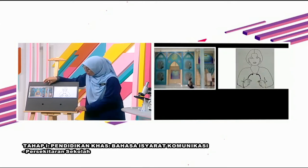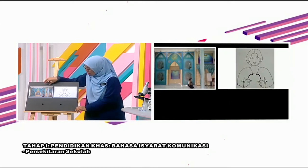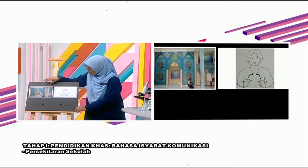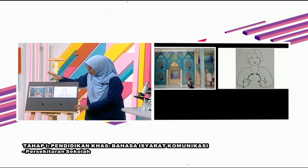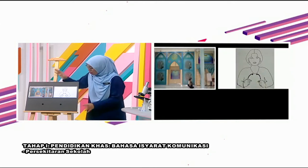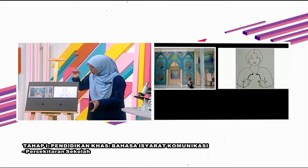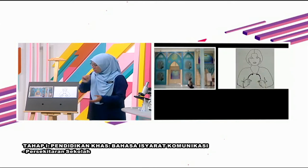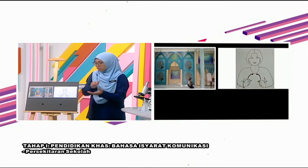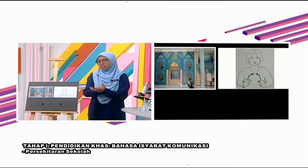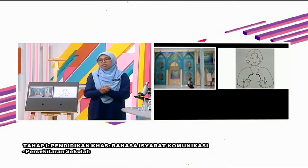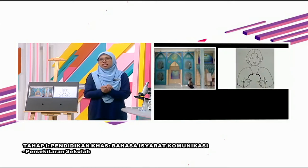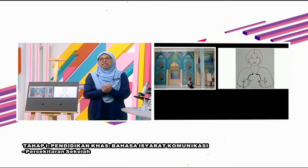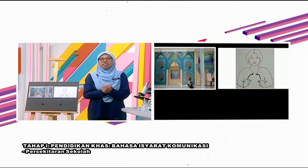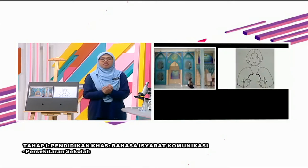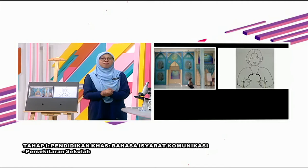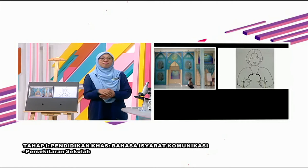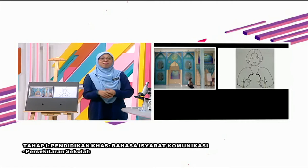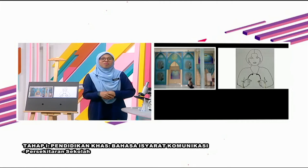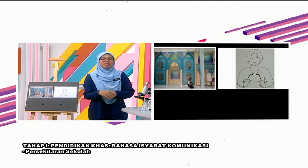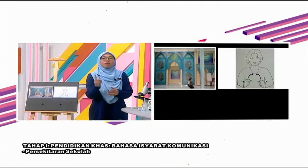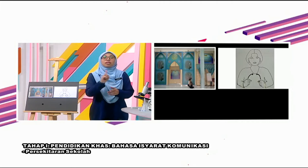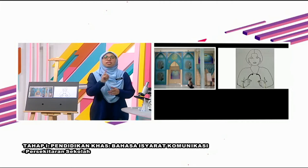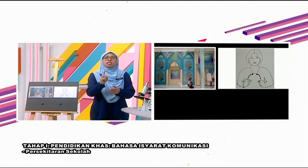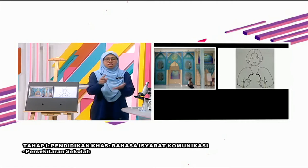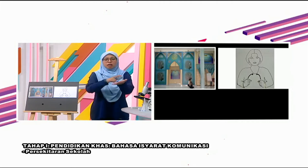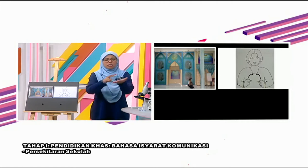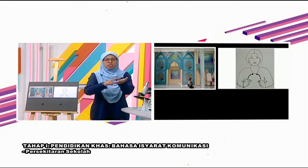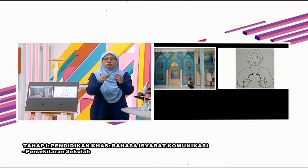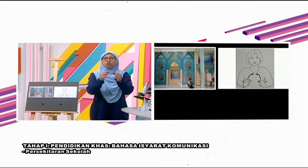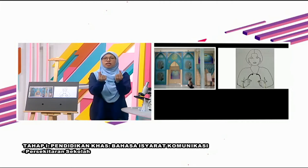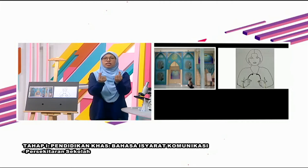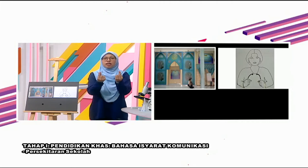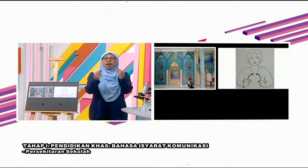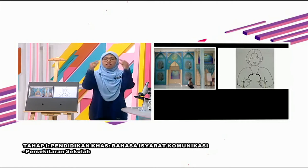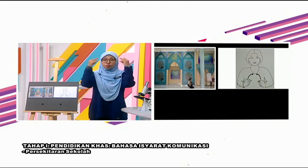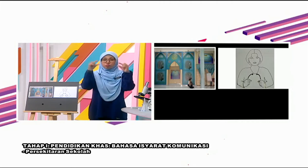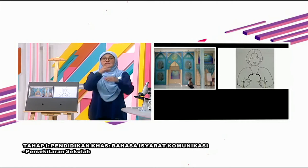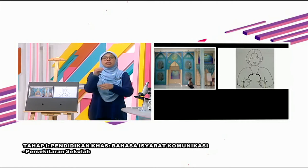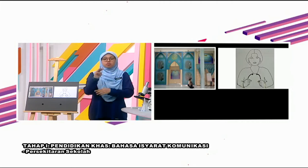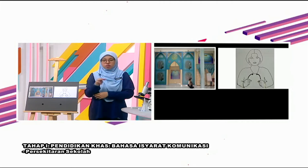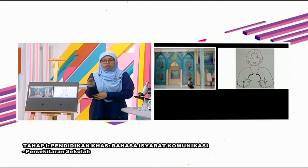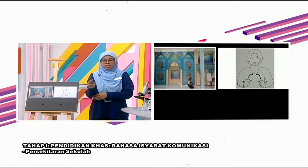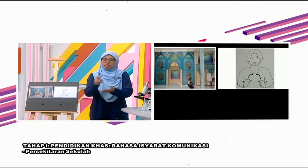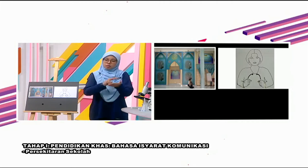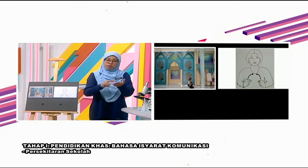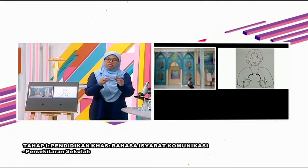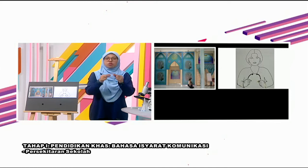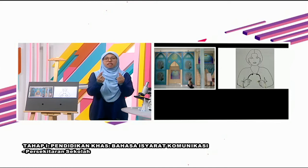ni. Kat mana ni rasa-rasa Kak Eli? Mana ni? Baca Quran. Ada guru dan murid sedang membaca Quran. Di